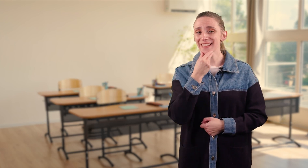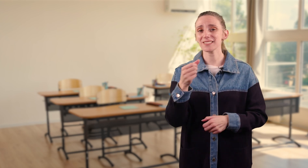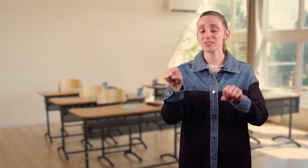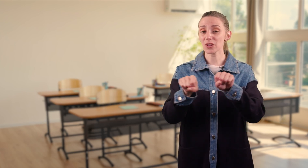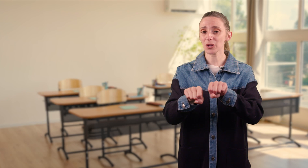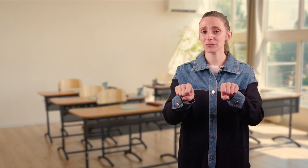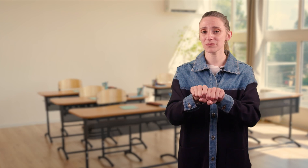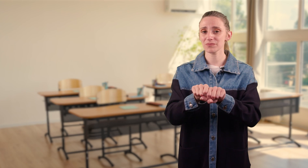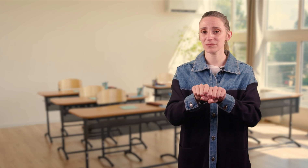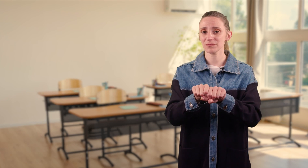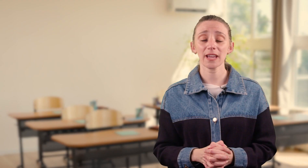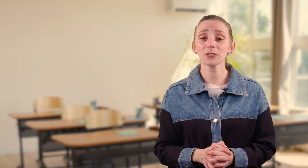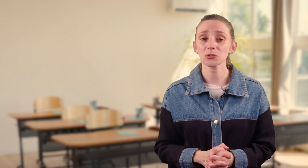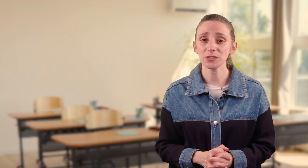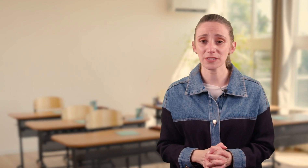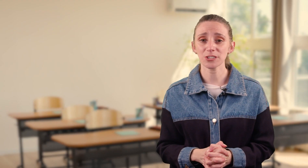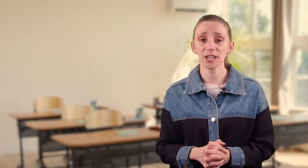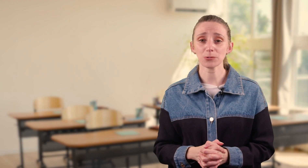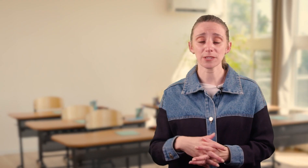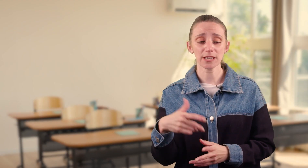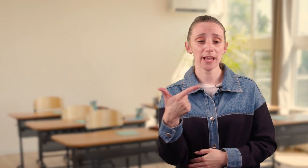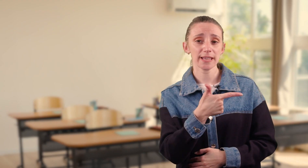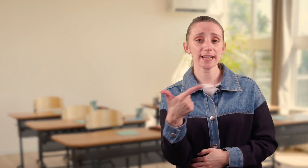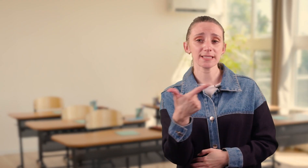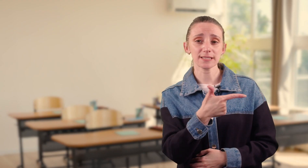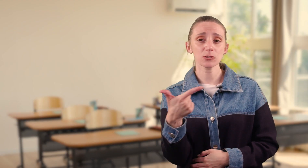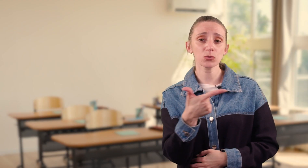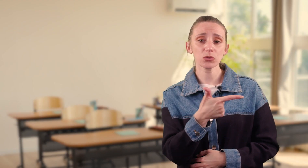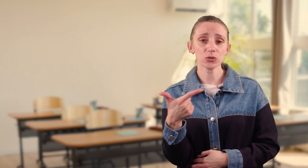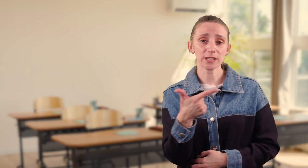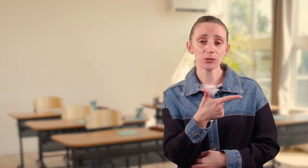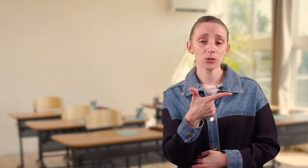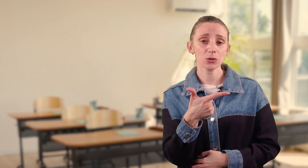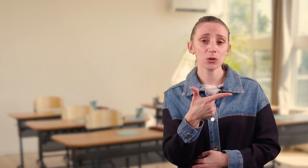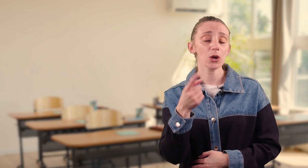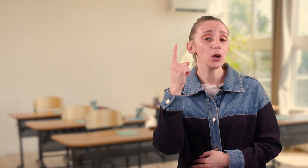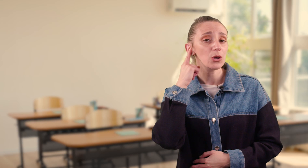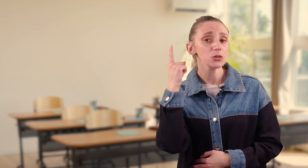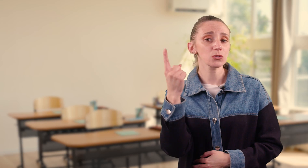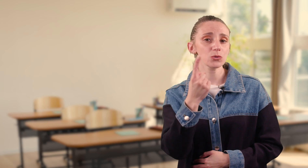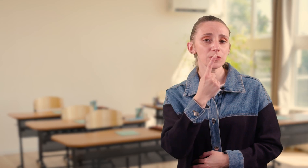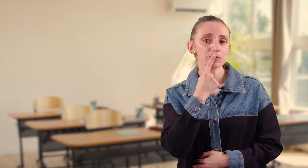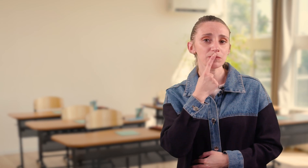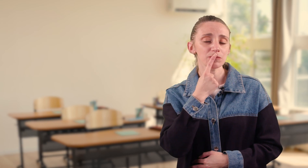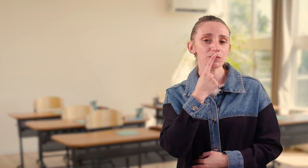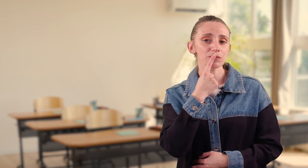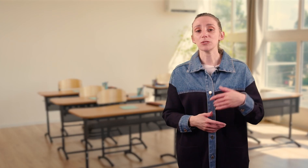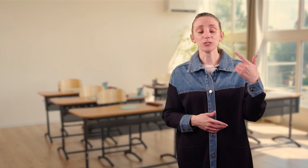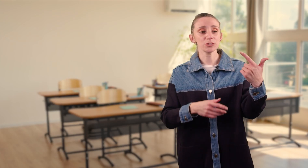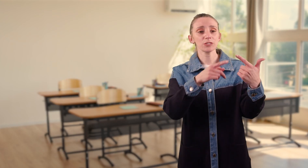belles sœurs. Et ensuite, j'ai ajouté qu'elles étaient toutes les 2 sourdes. Ici, c'est